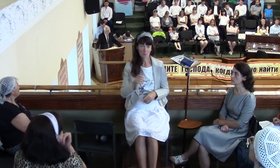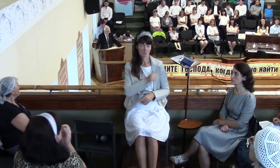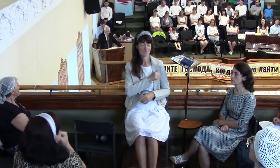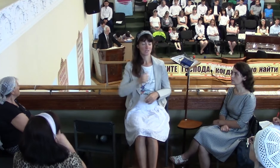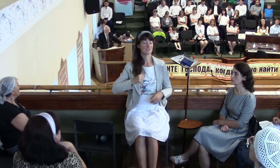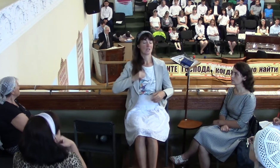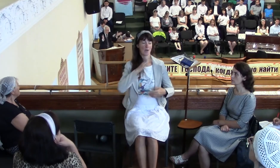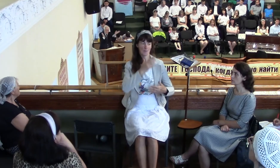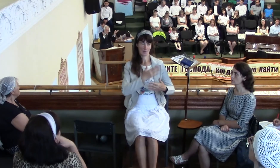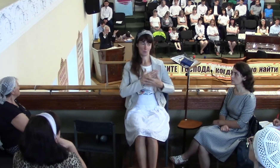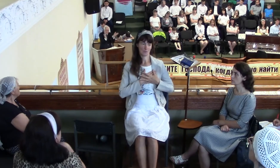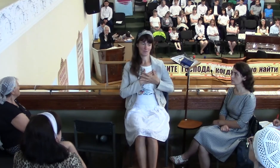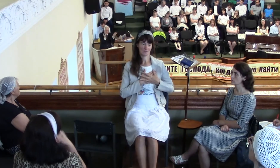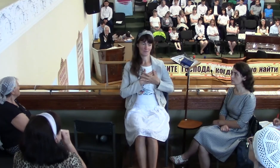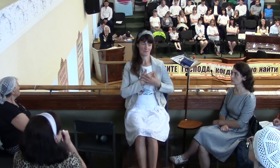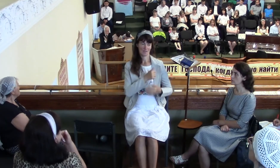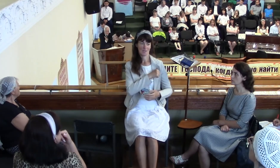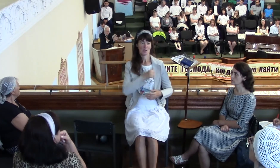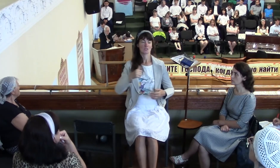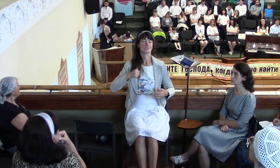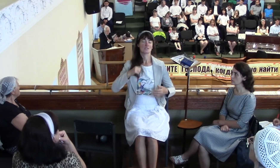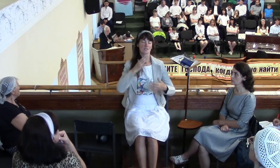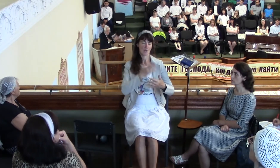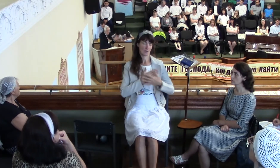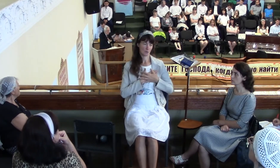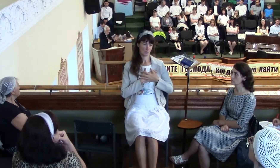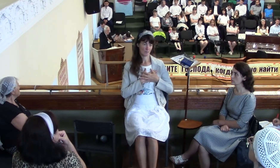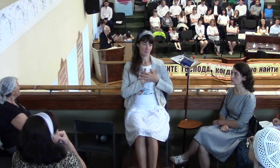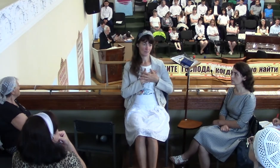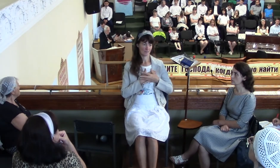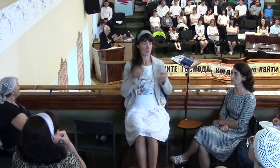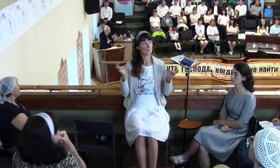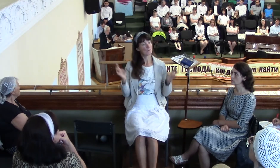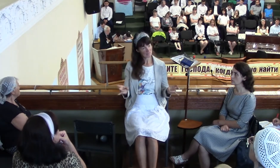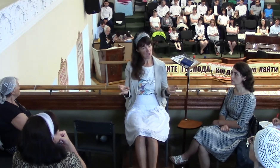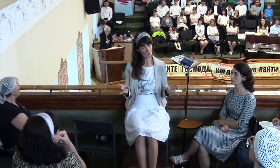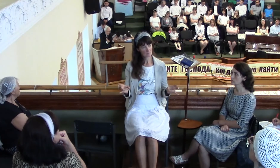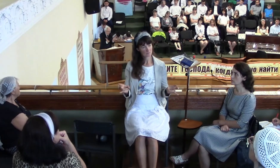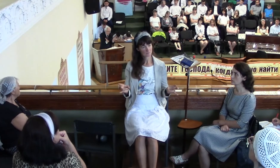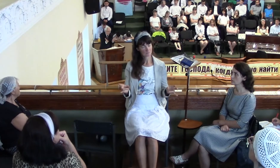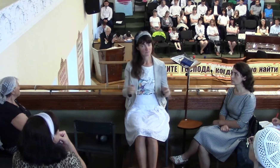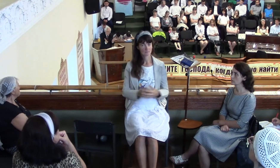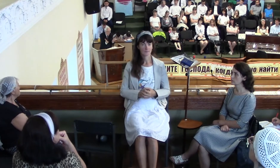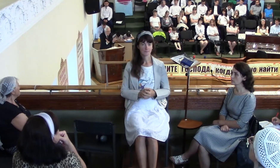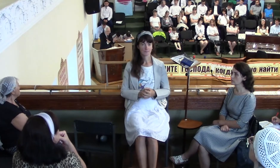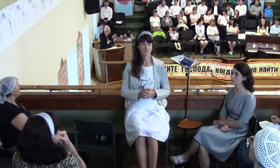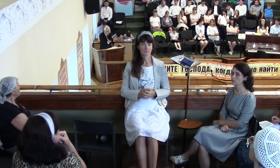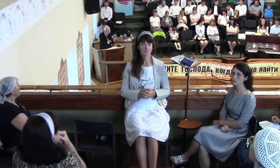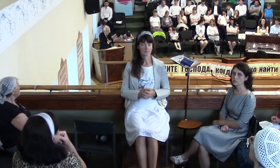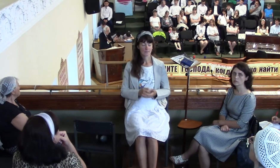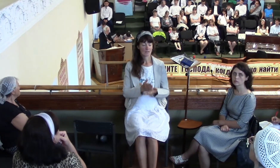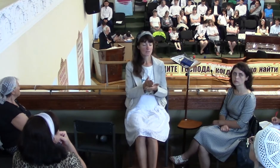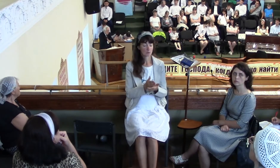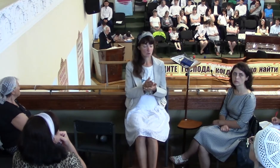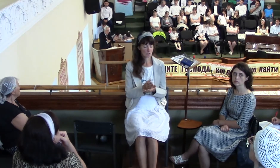самолюбивы. Это будет самая первая трагедия последнего времени. Пресвитеру, служителю